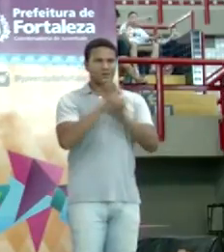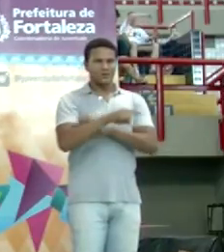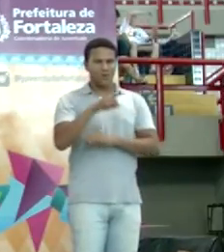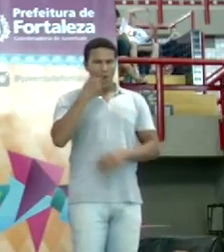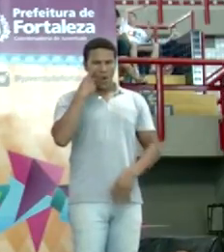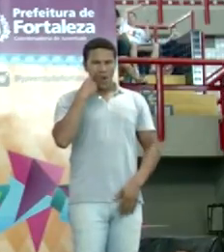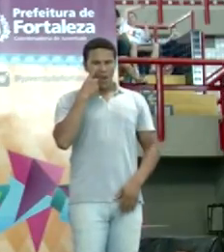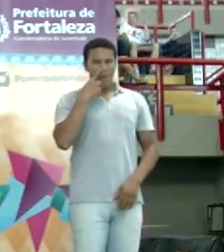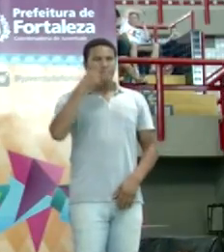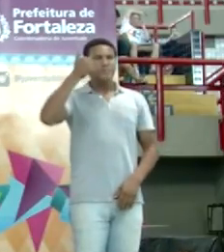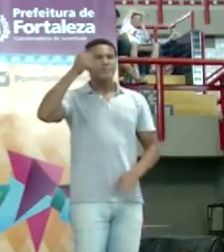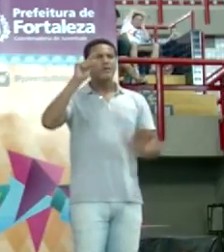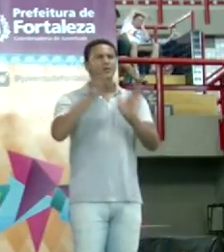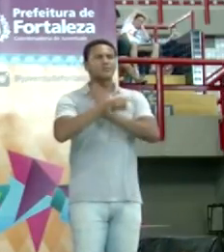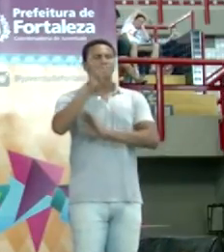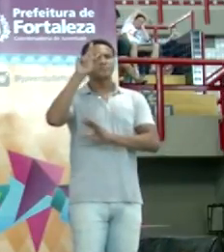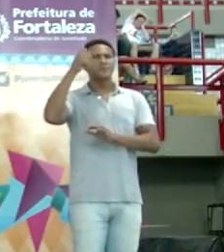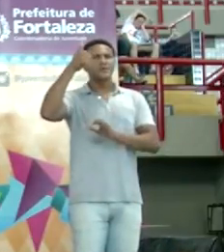para a primeira questão.